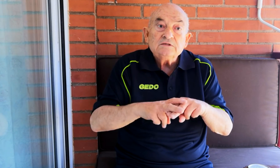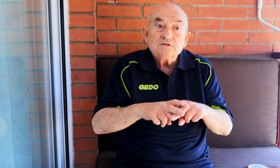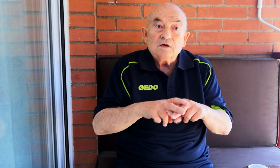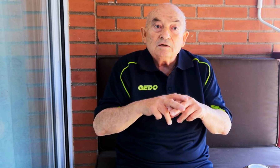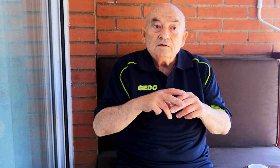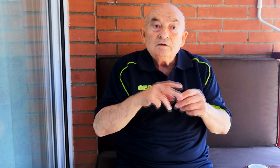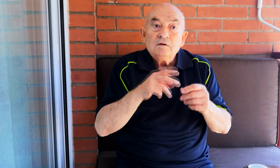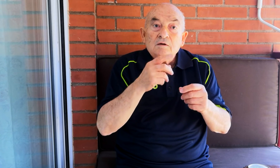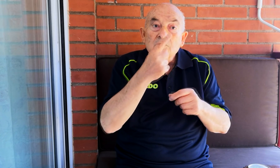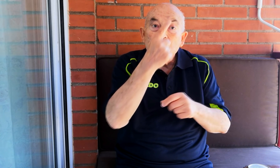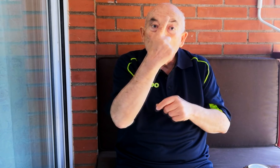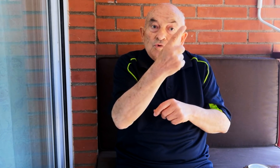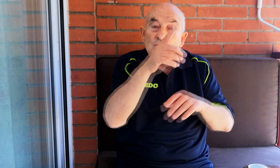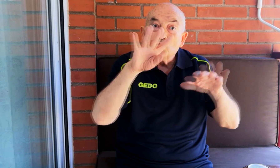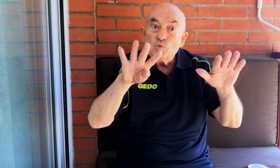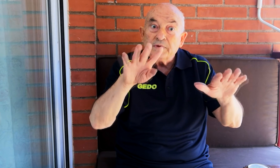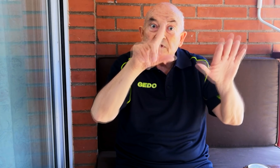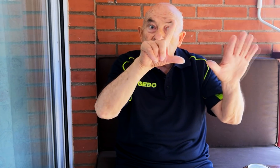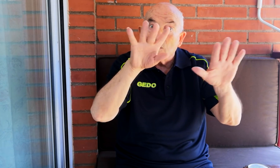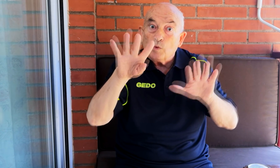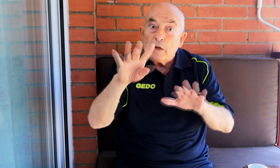fer una diada l'any